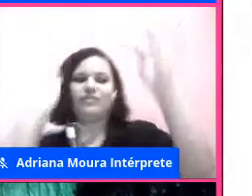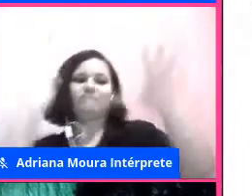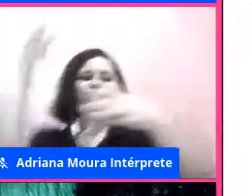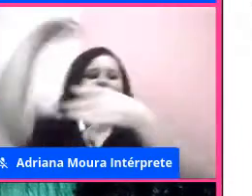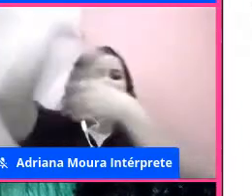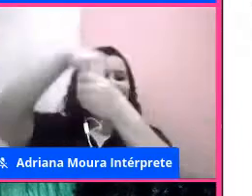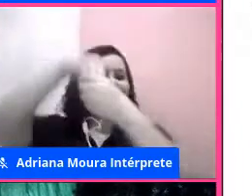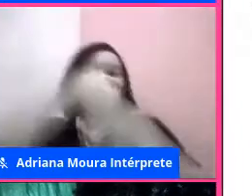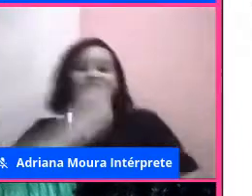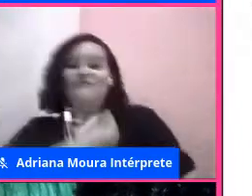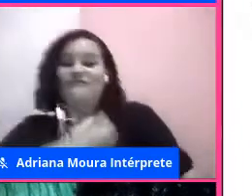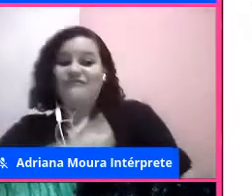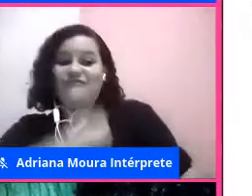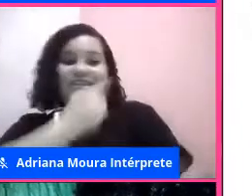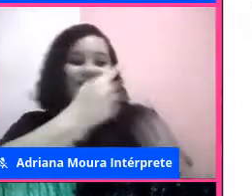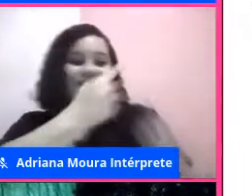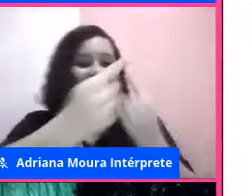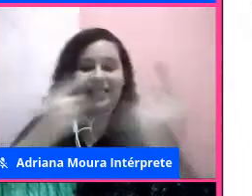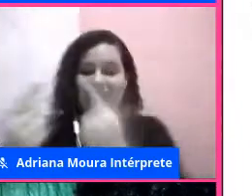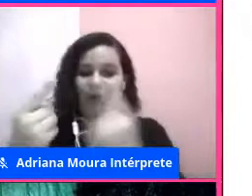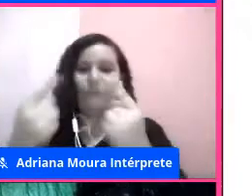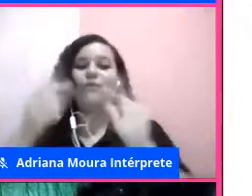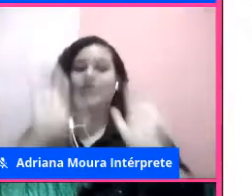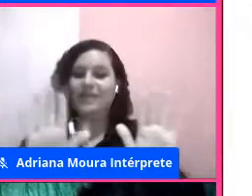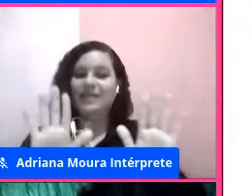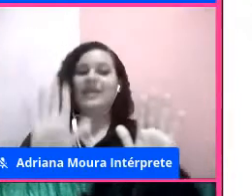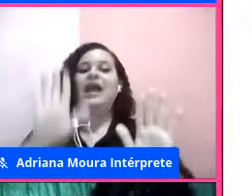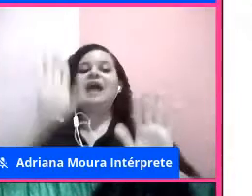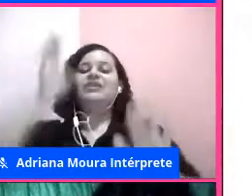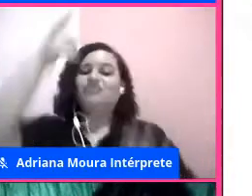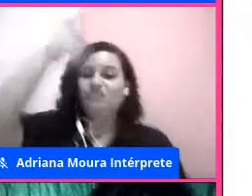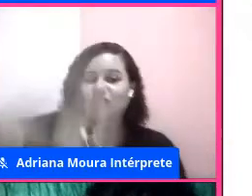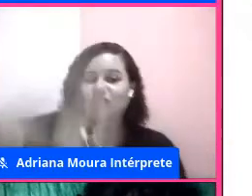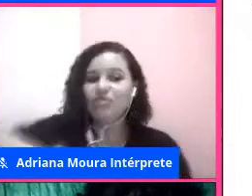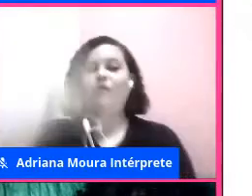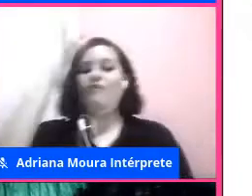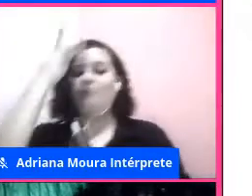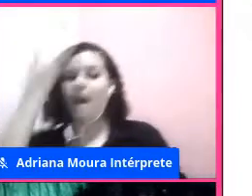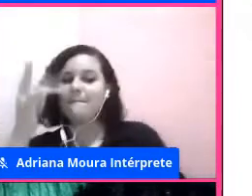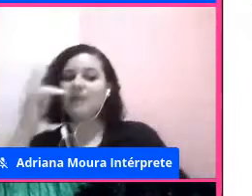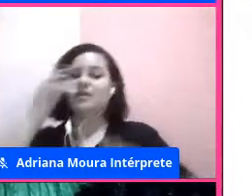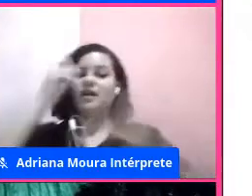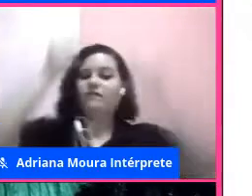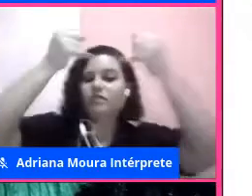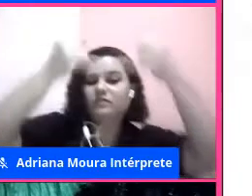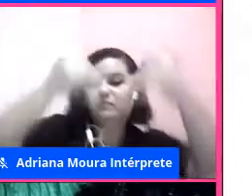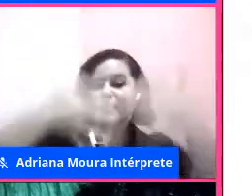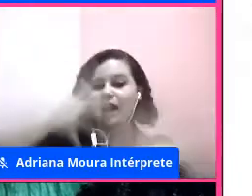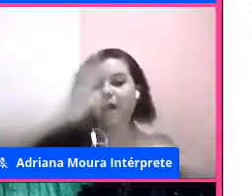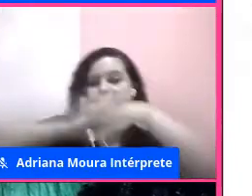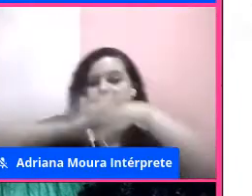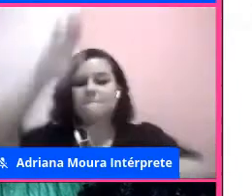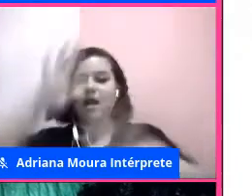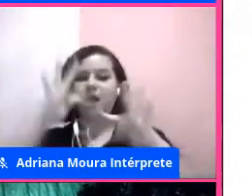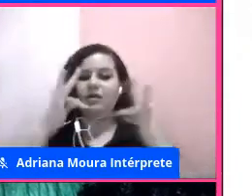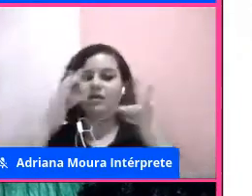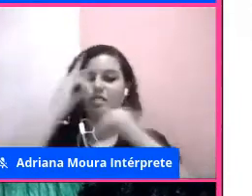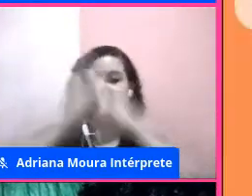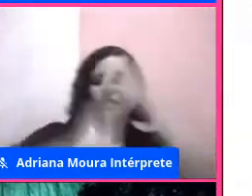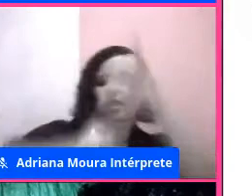dia a dia, e amanhã vamos falar um pouquinho mais de internet das coisas, de indústria 4.0.